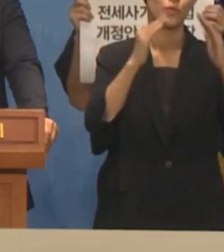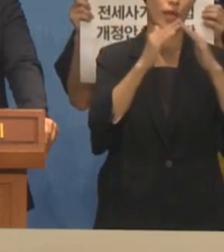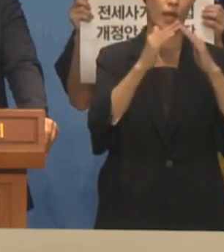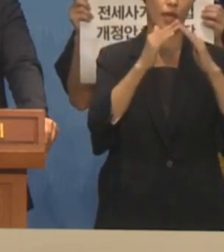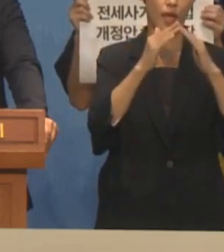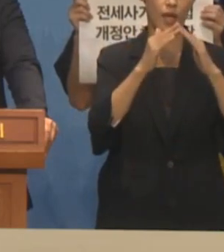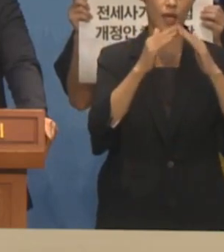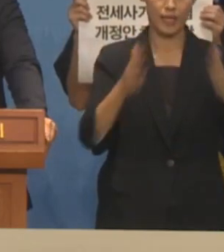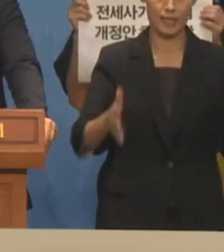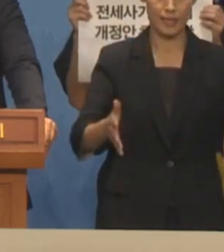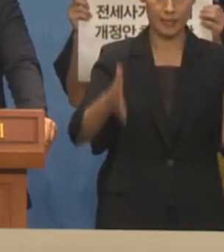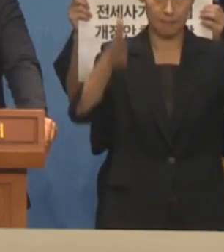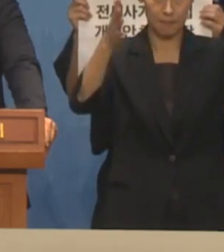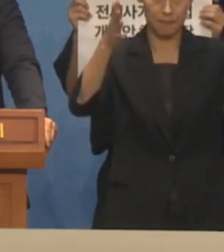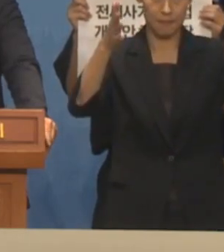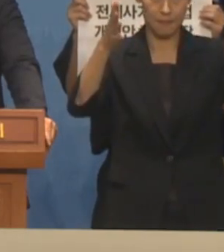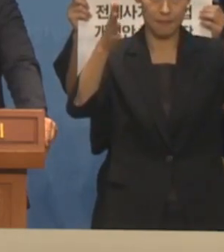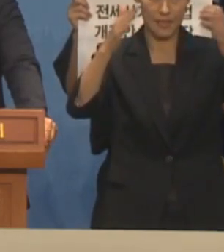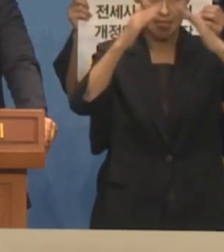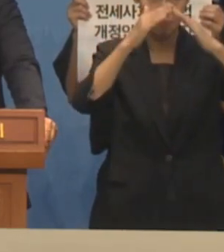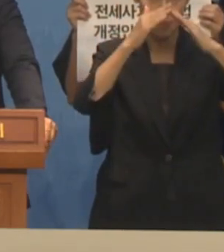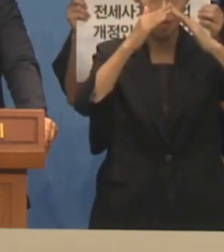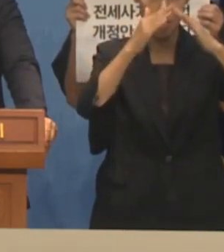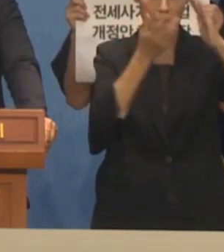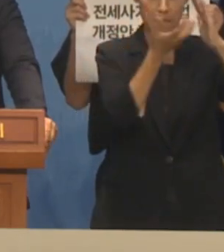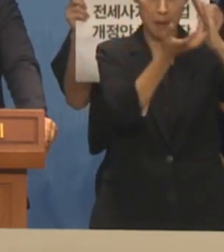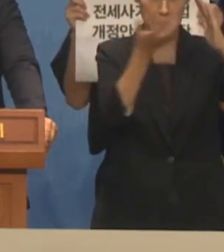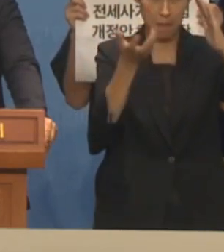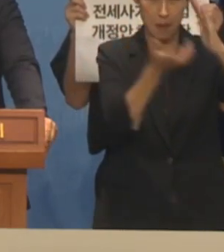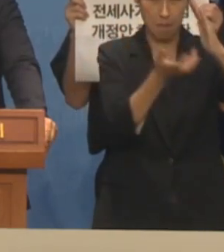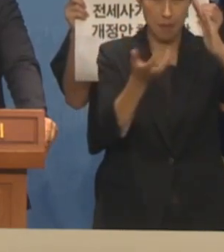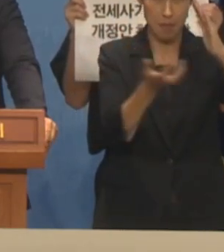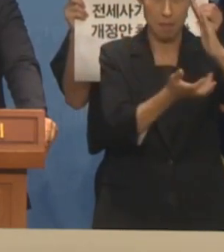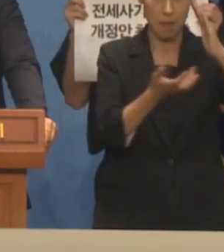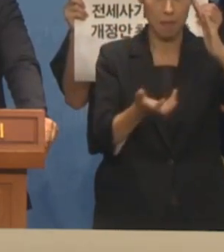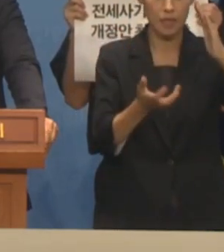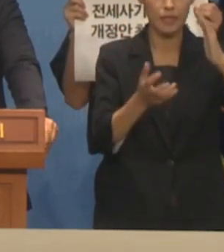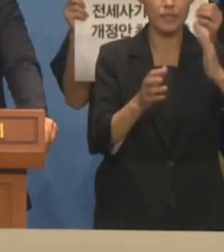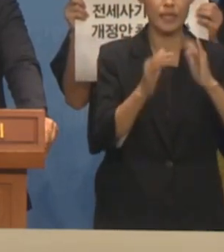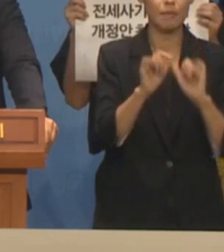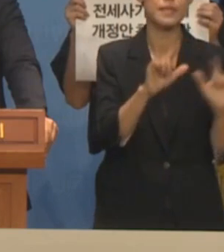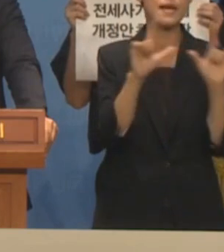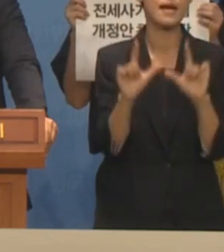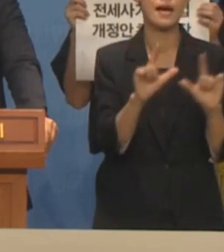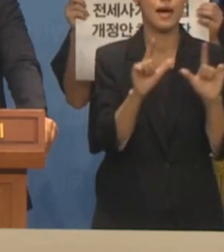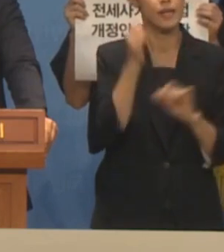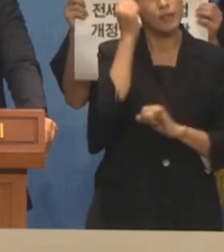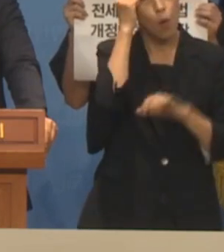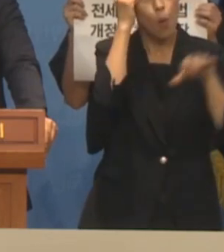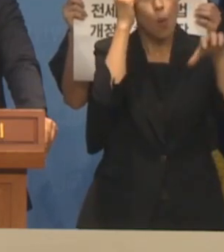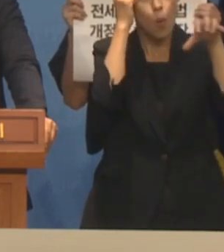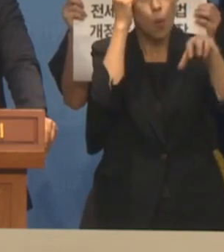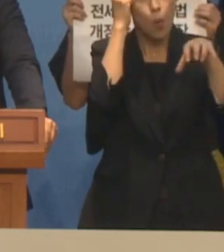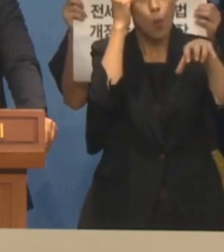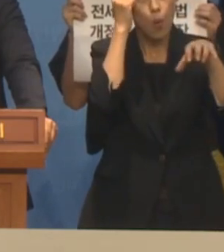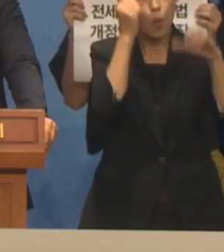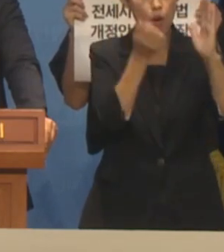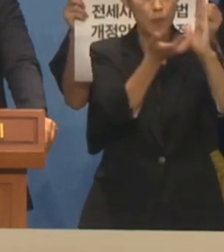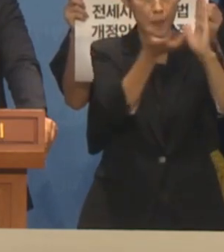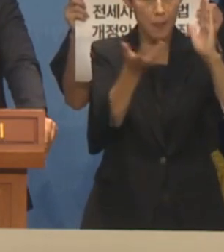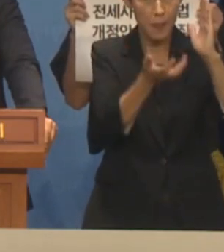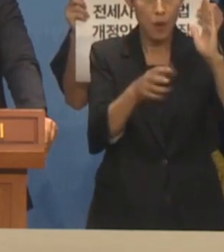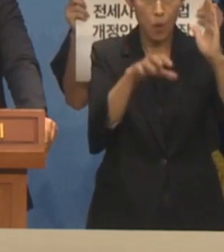하나의 단독주택에 10여 세대가 넘는 그런 이제 잠을 잘 수 있는 공간을 마련하는 이제 그런